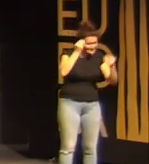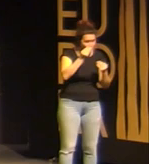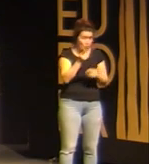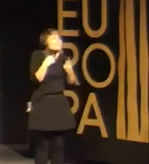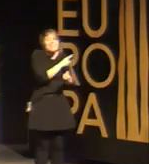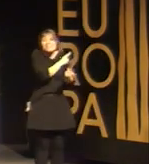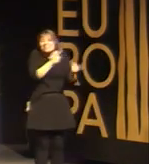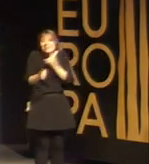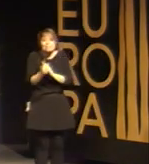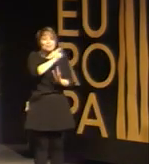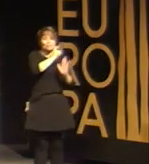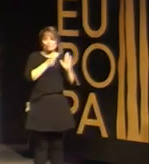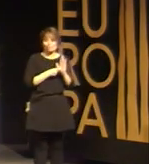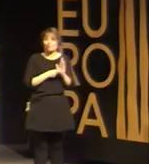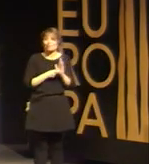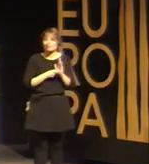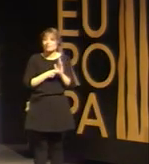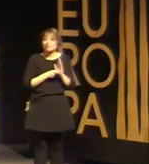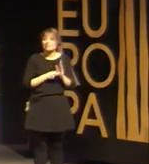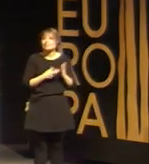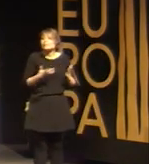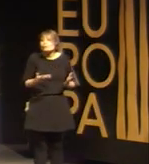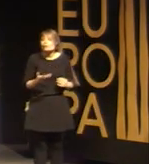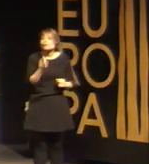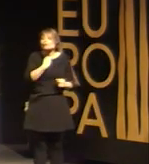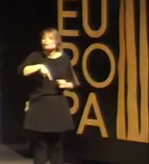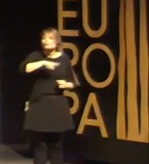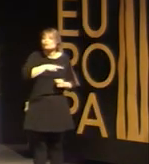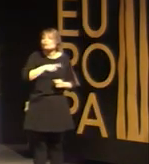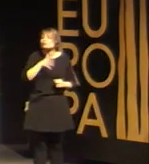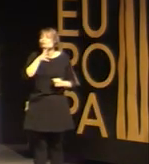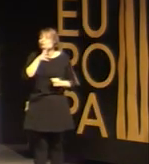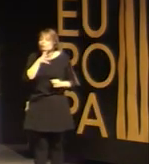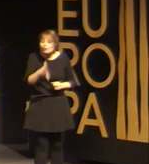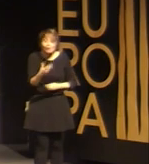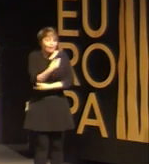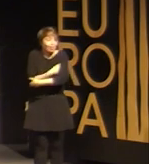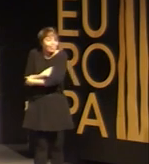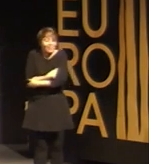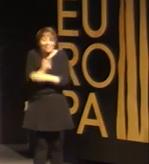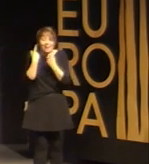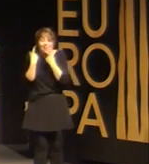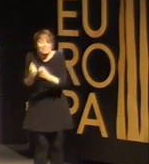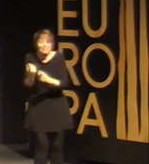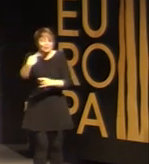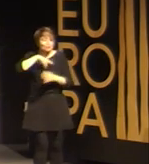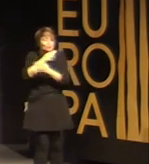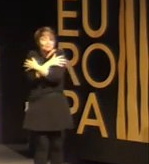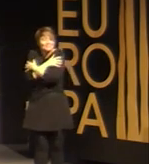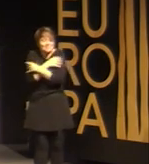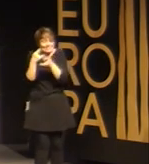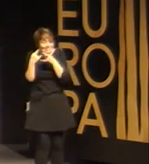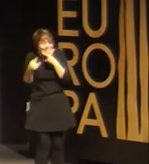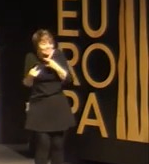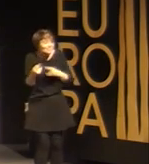sé y por qué entonces los necesitamos los queremos y se